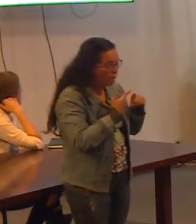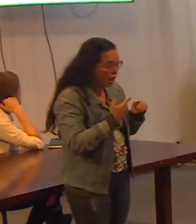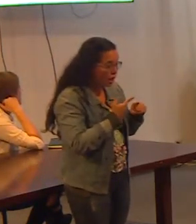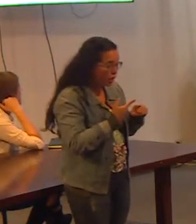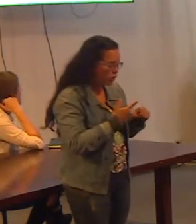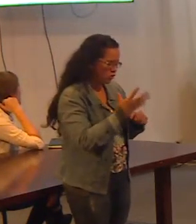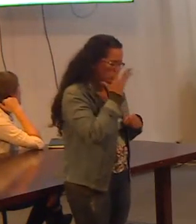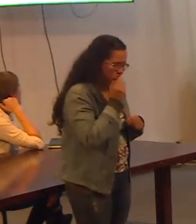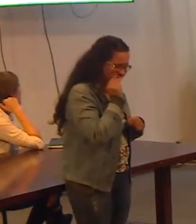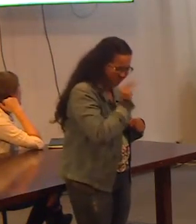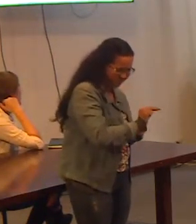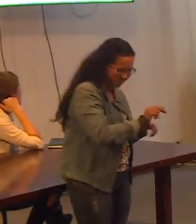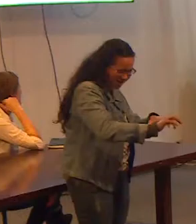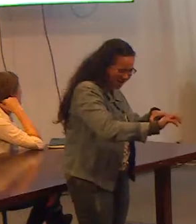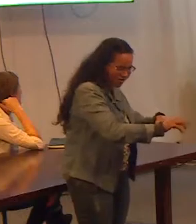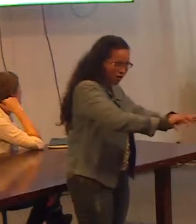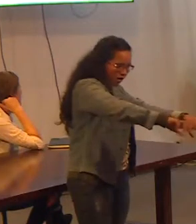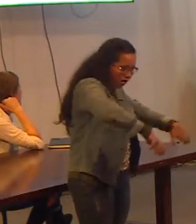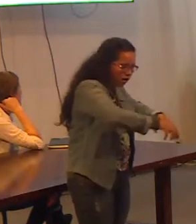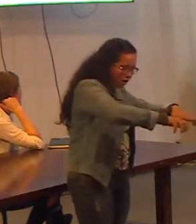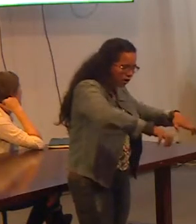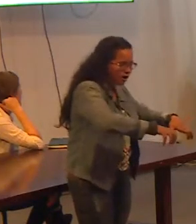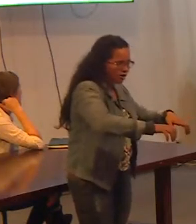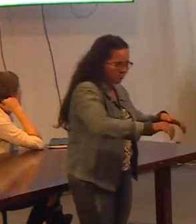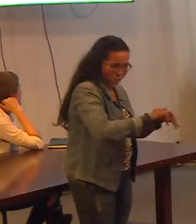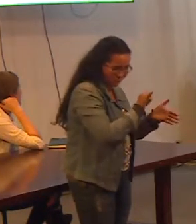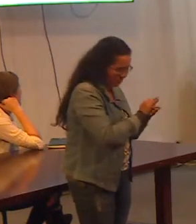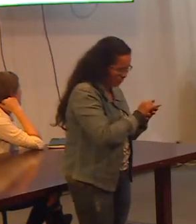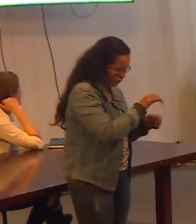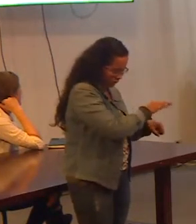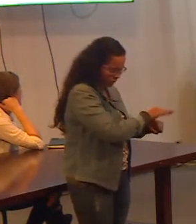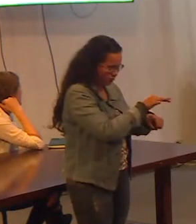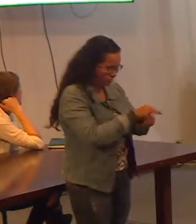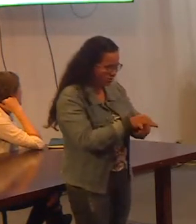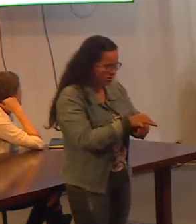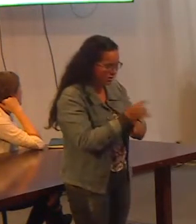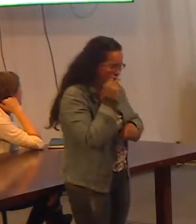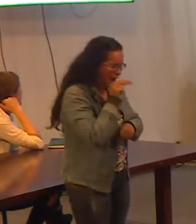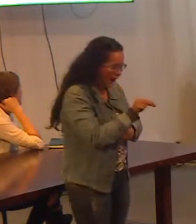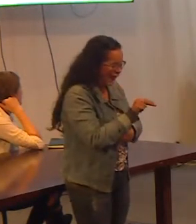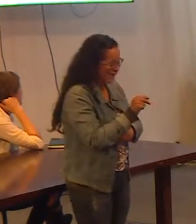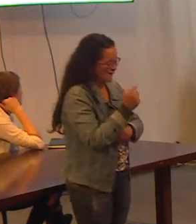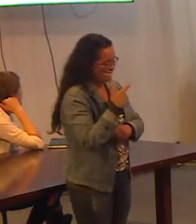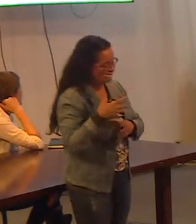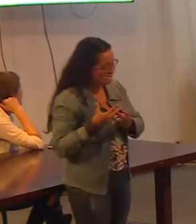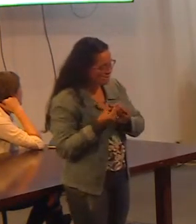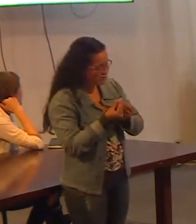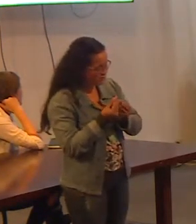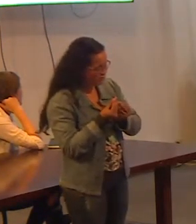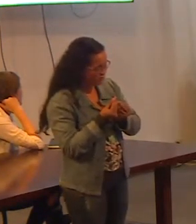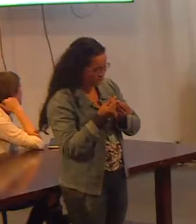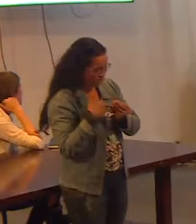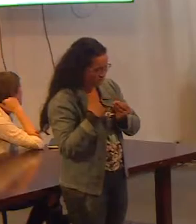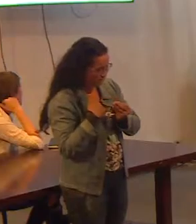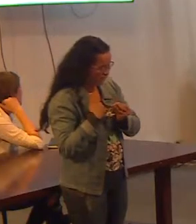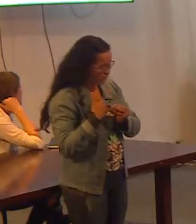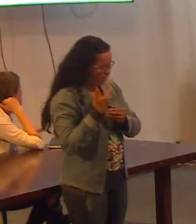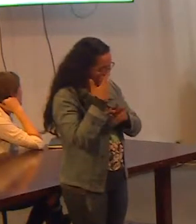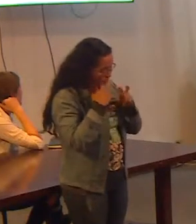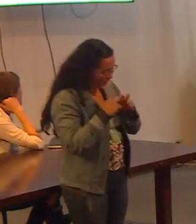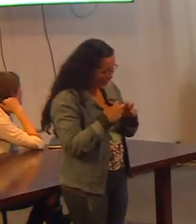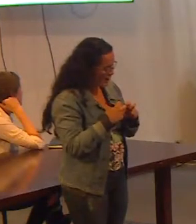las experiencias vividas en ambas fundaciones, nosotros como grupo de sistematización pudimos observar que no hay